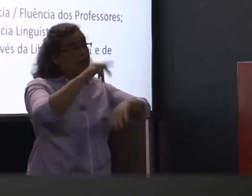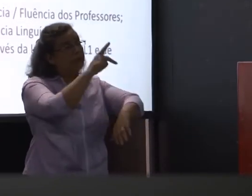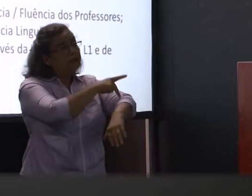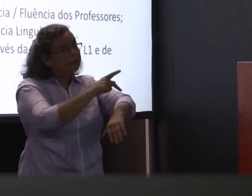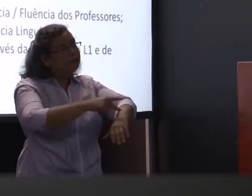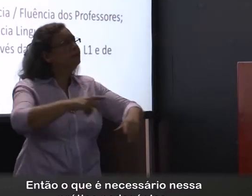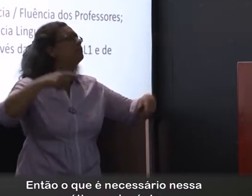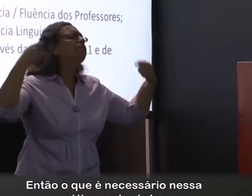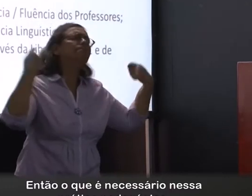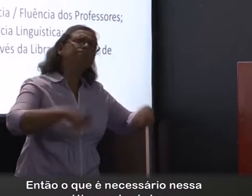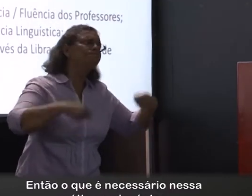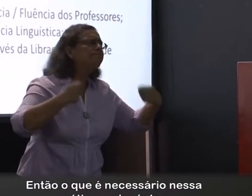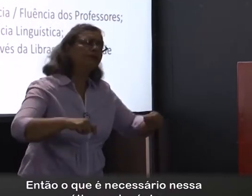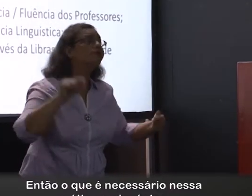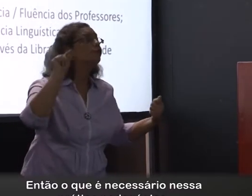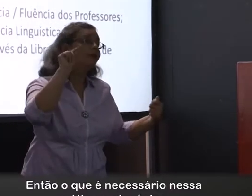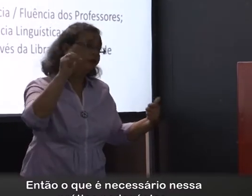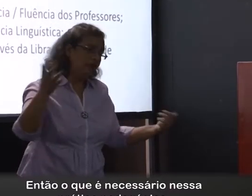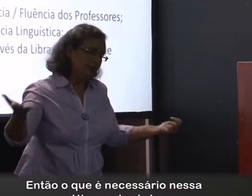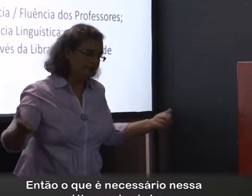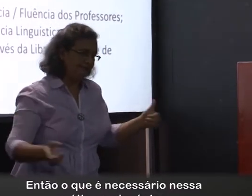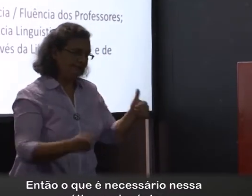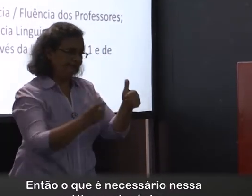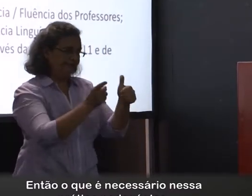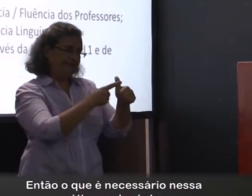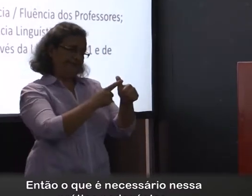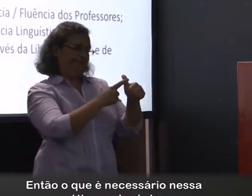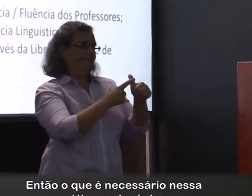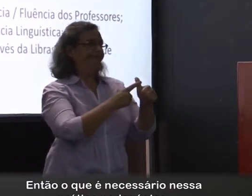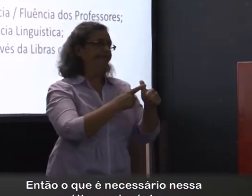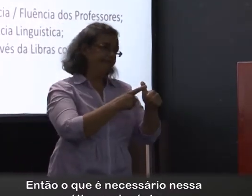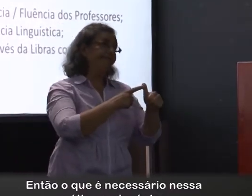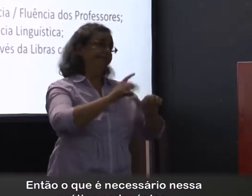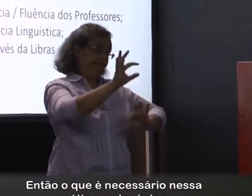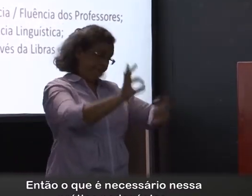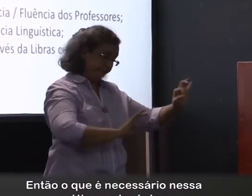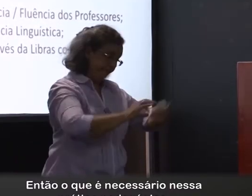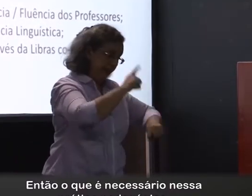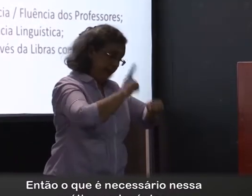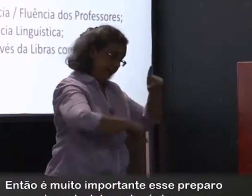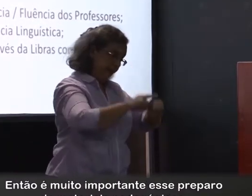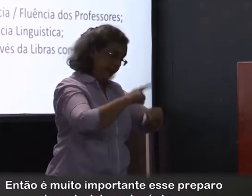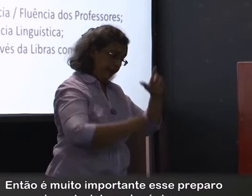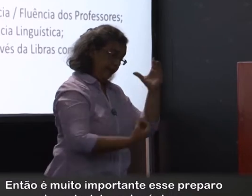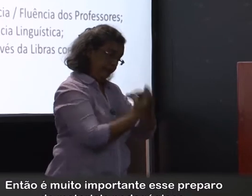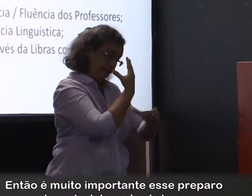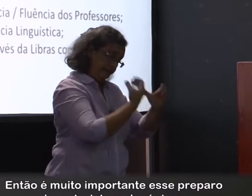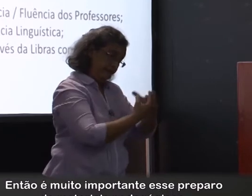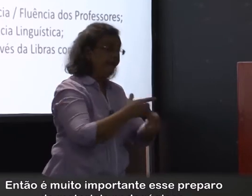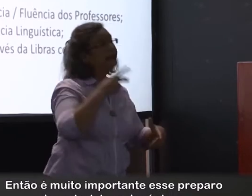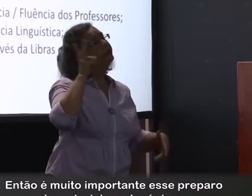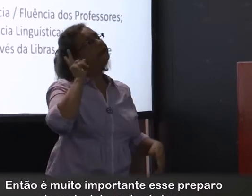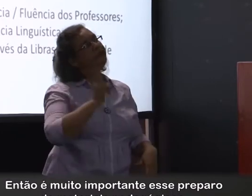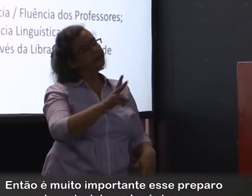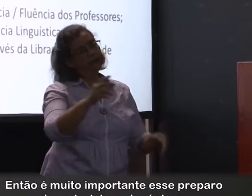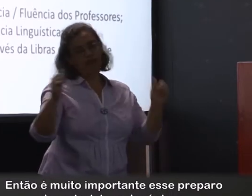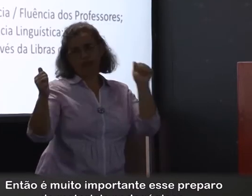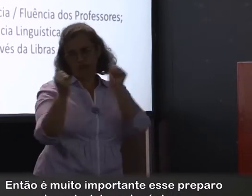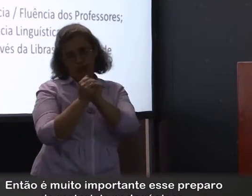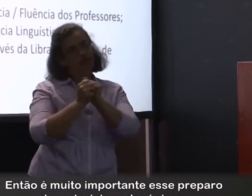Então, na prática pedagógica é necessário. O que é necessário nessa prática pedagógica? Então, é preparo. É muito importante